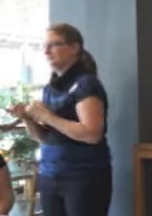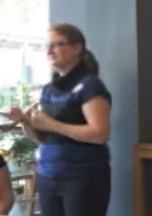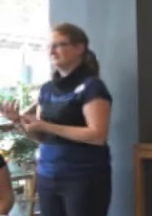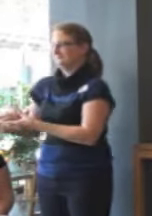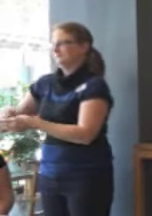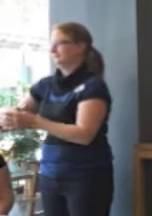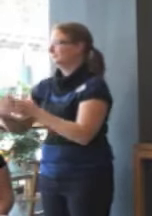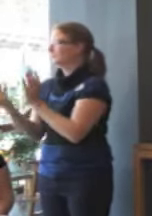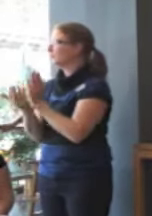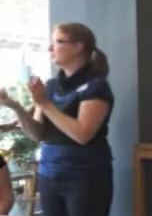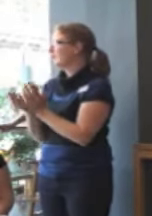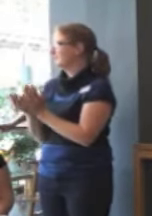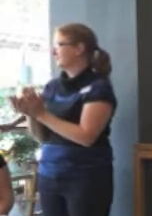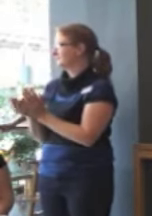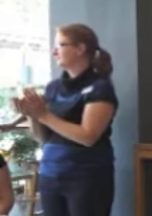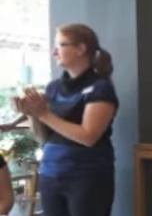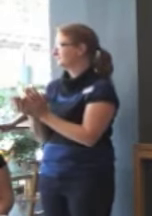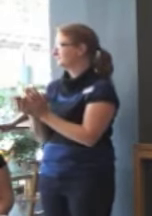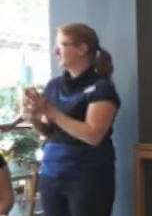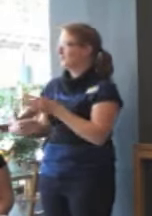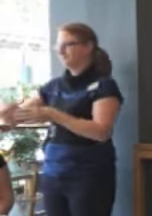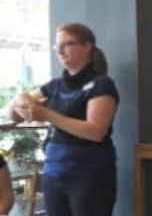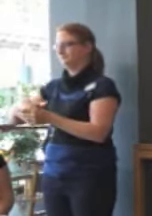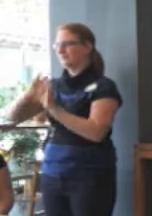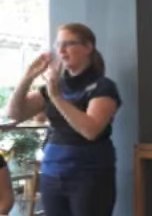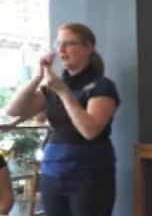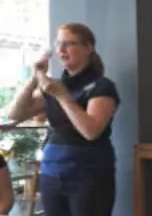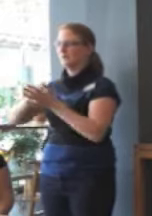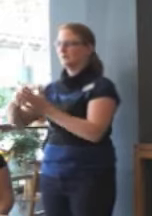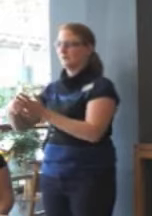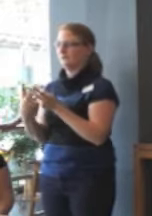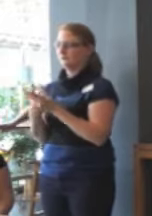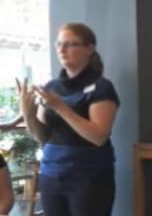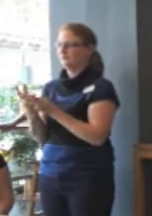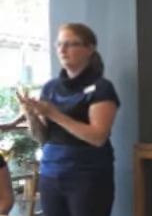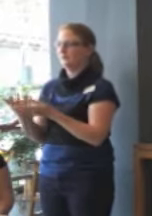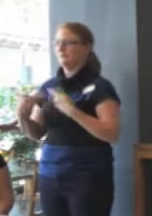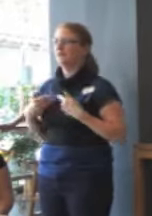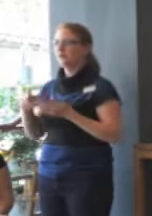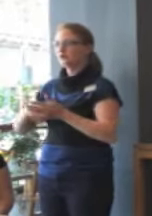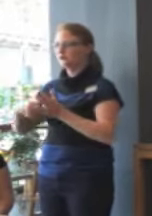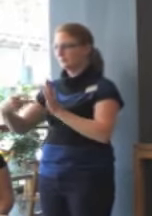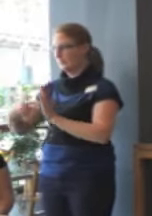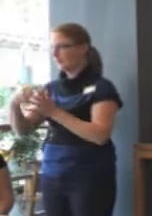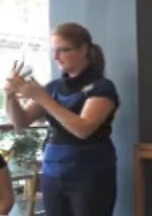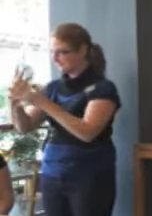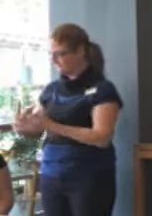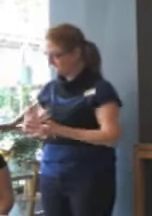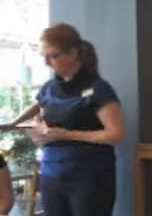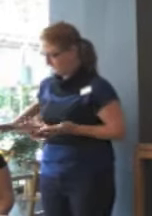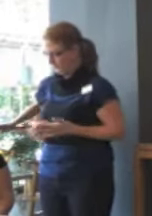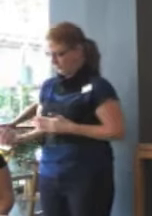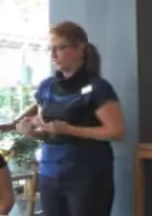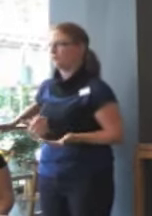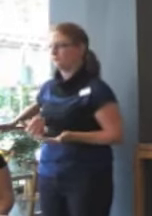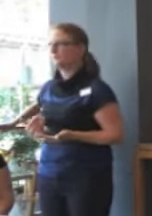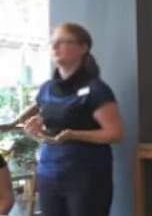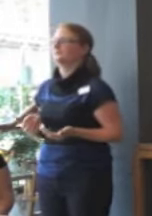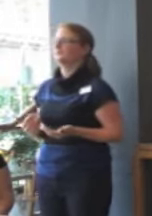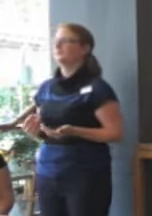av skolan och en del av läroplanen, så att man fick systematik i vad man gör. Och det andra, det var också